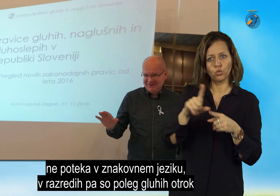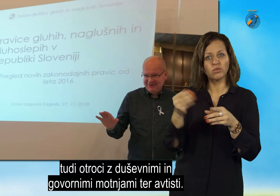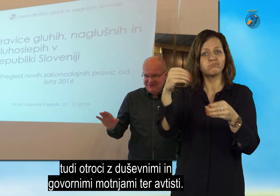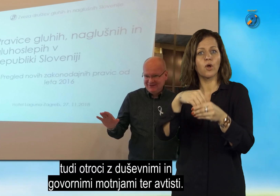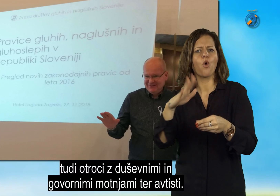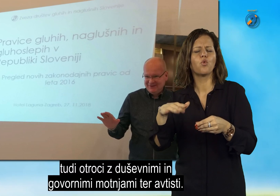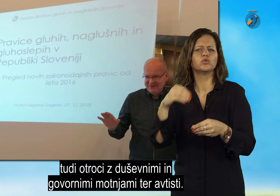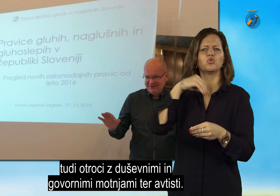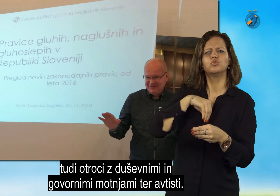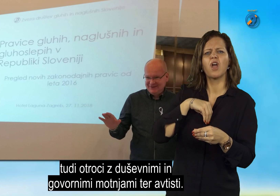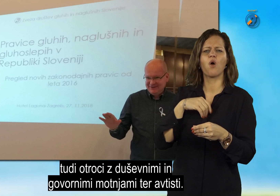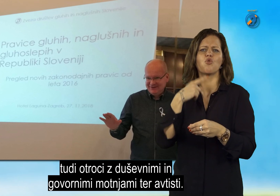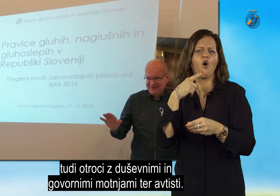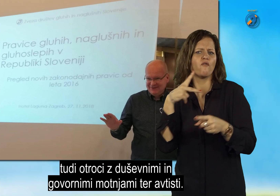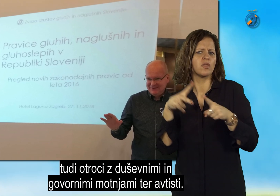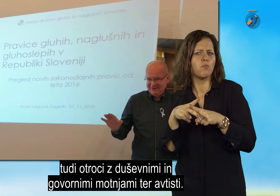ter avtisti.